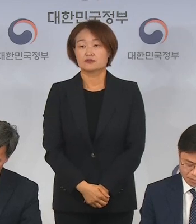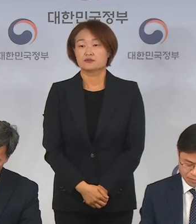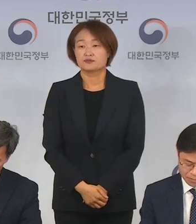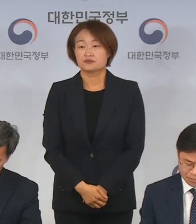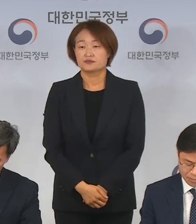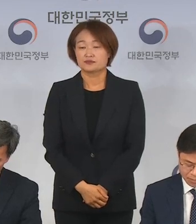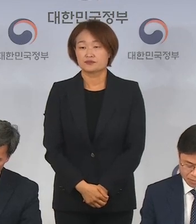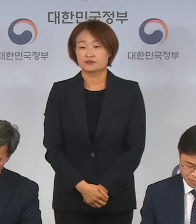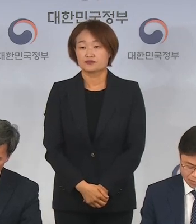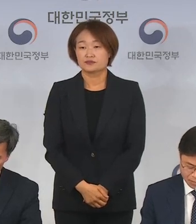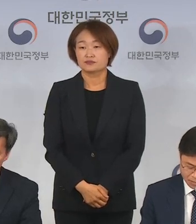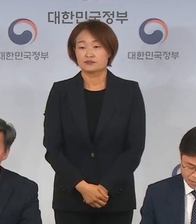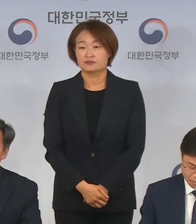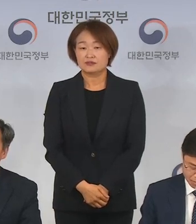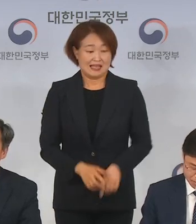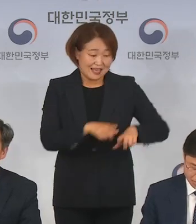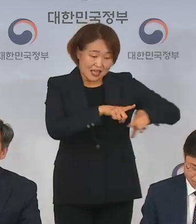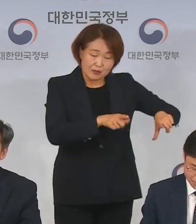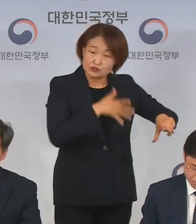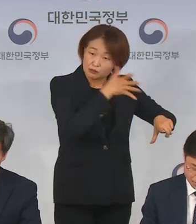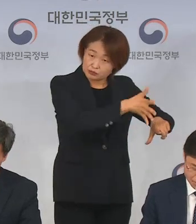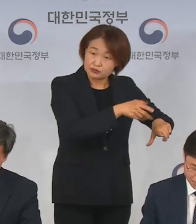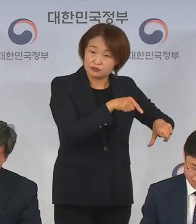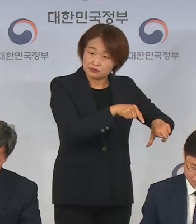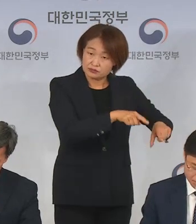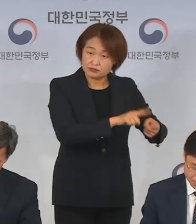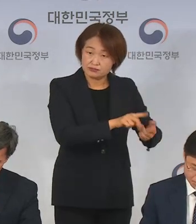또 하나는 민간 전문가 문제인데요.